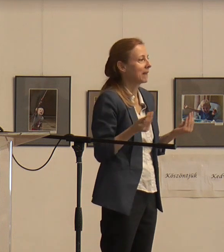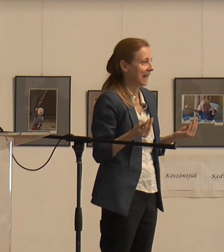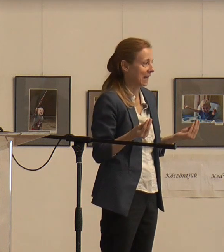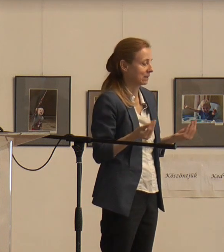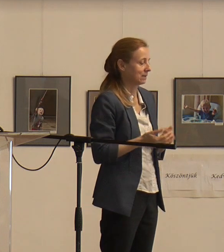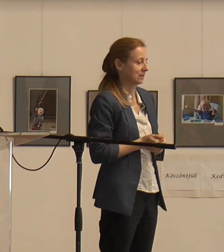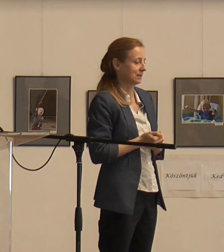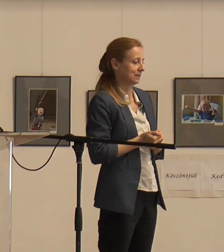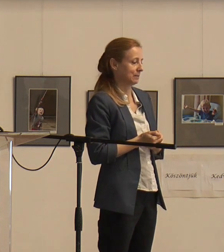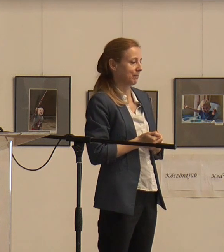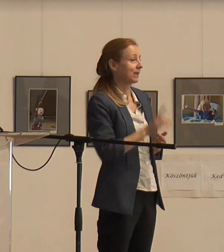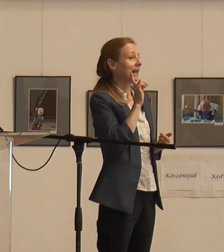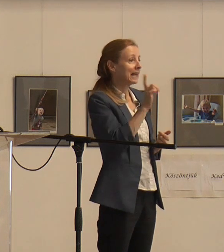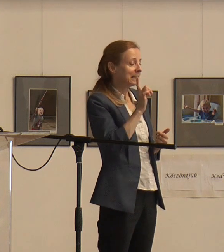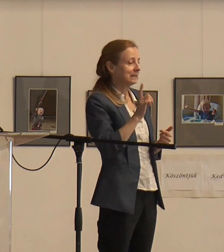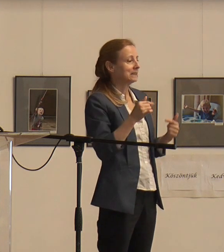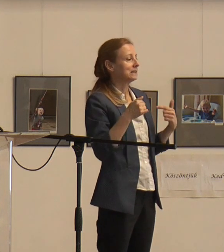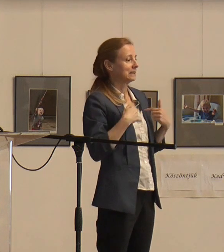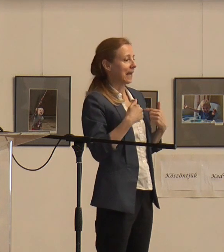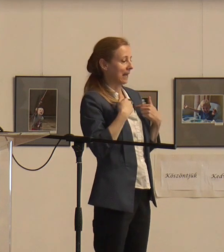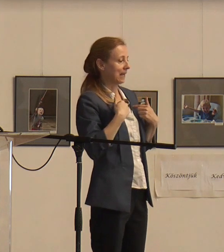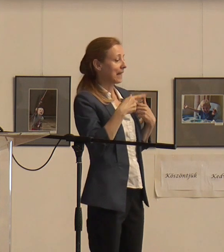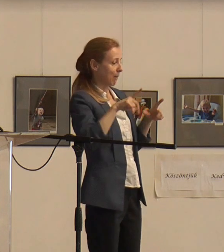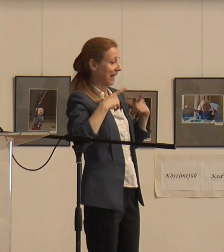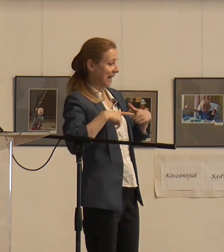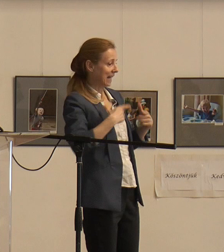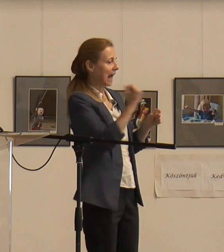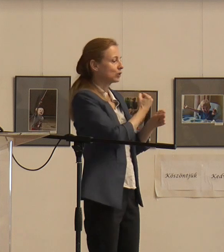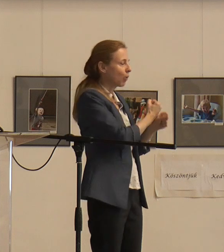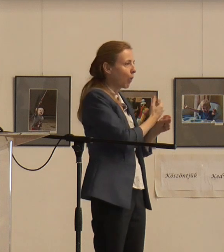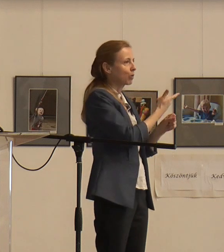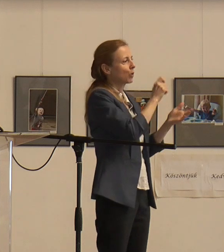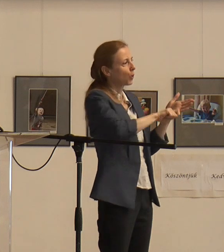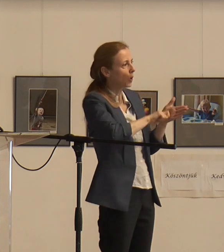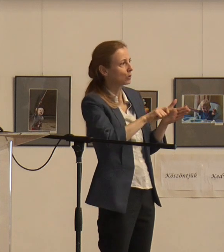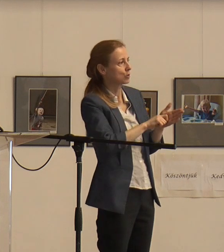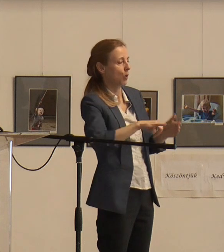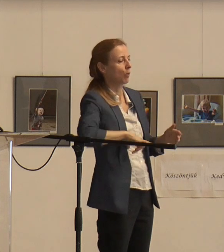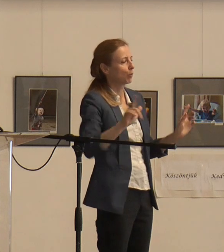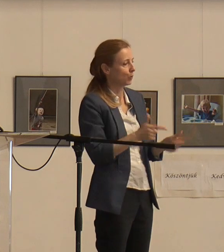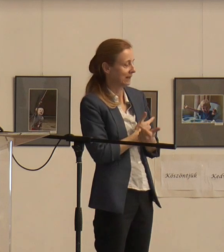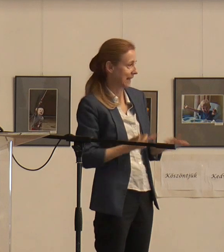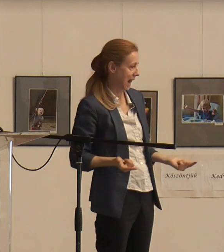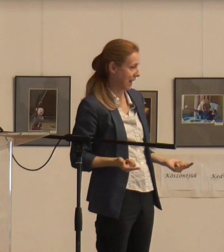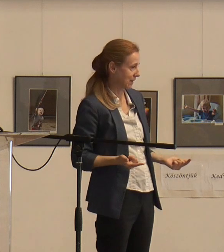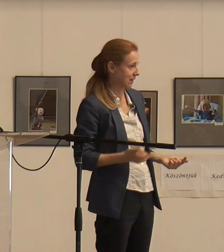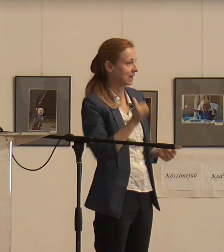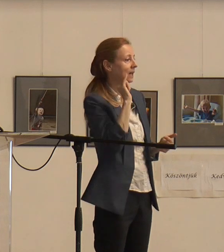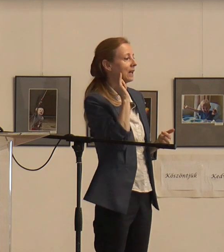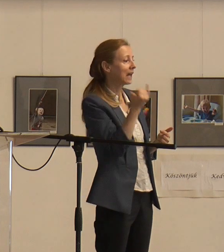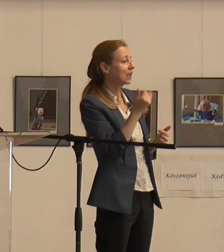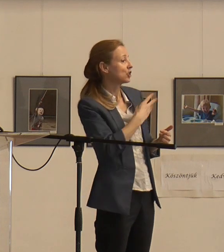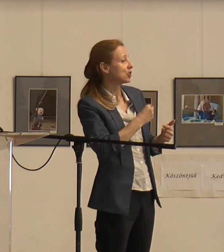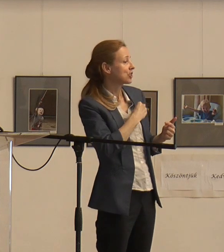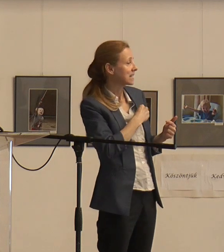miért. De élnek is dolgozunk, költők is bűntelen, és